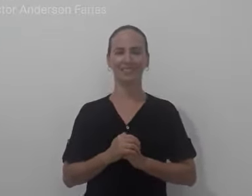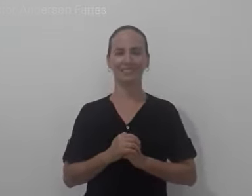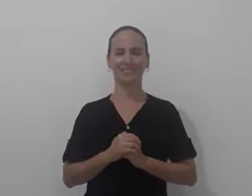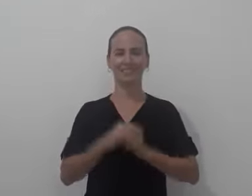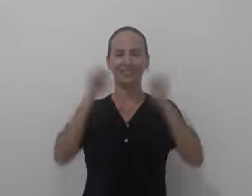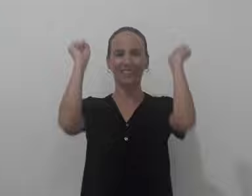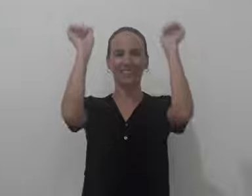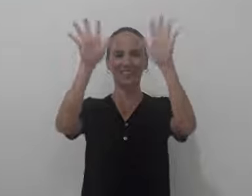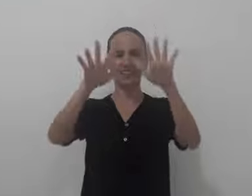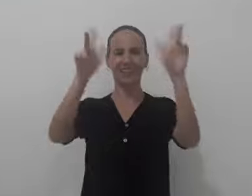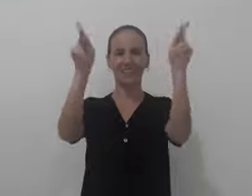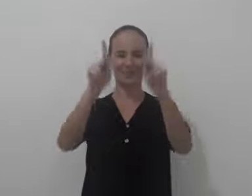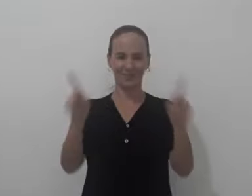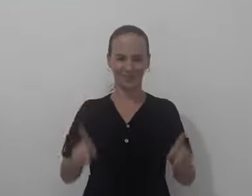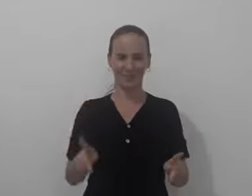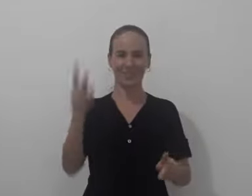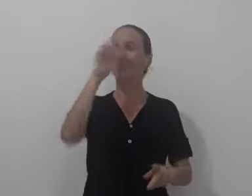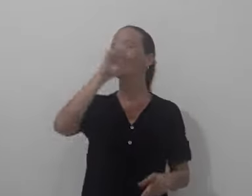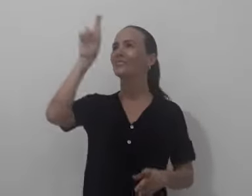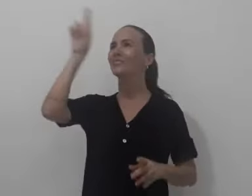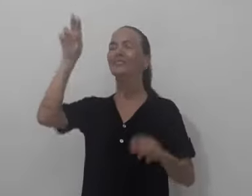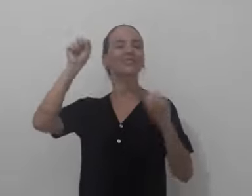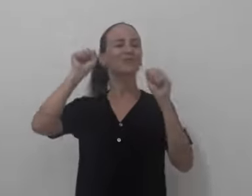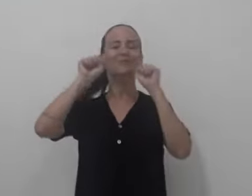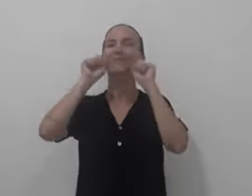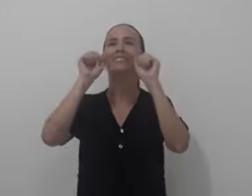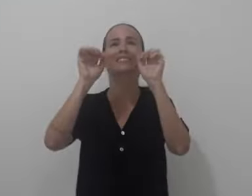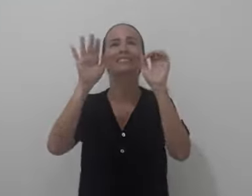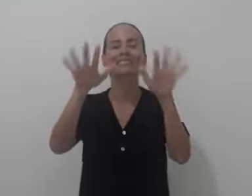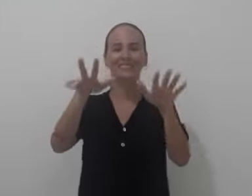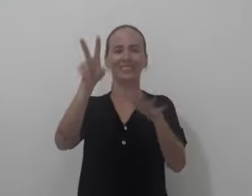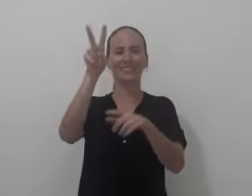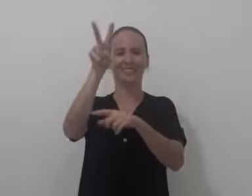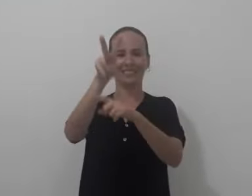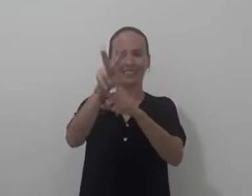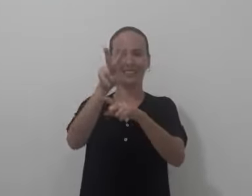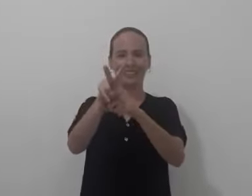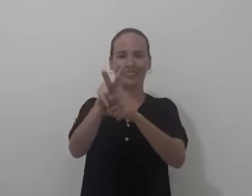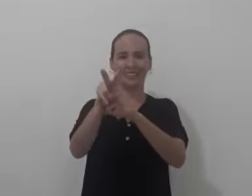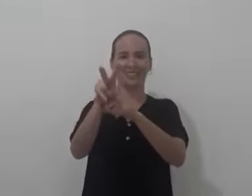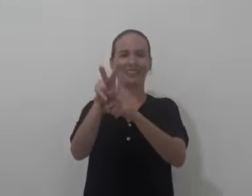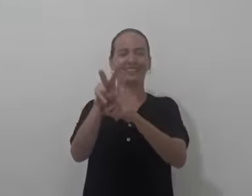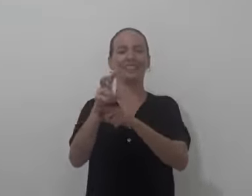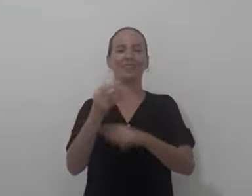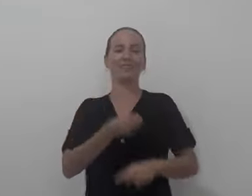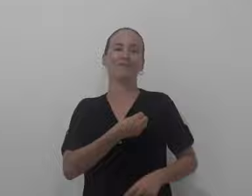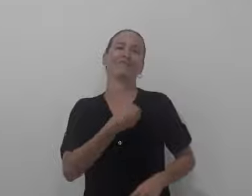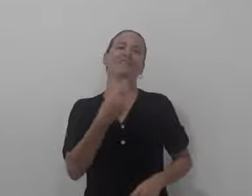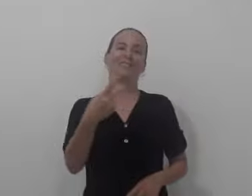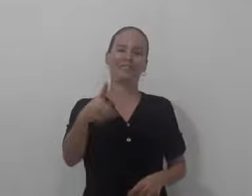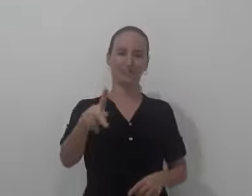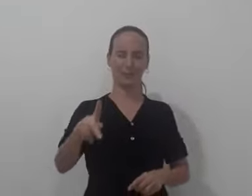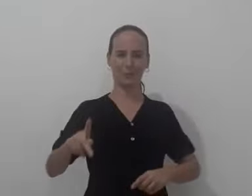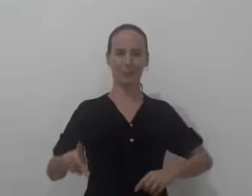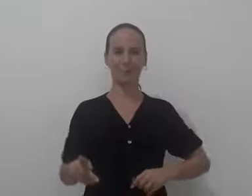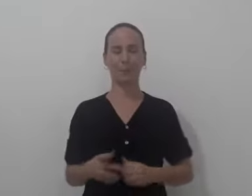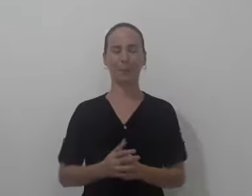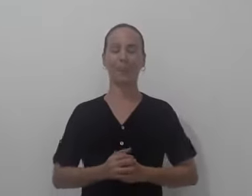Graça e paz. Que o Senhor lhe abençoe e lhe guarde, que a boa mão do Senhor seja sobre a sua vida. Algumas coisas interessantes que